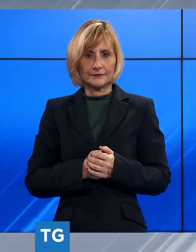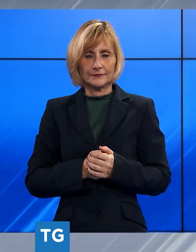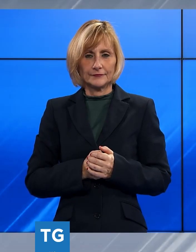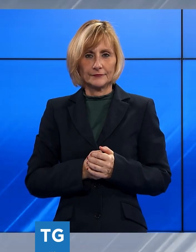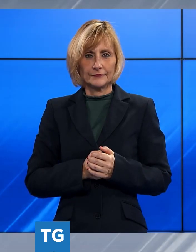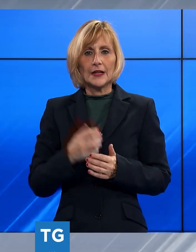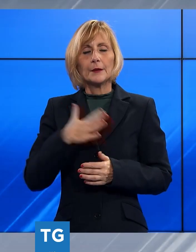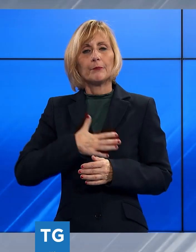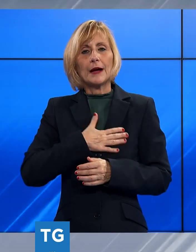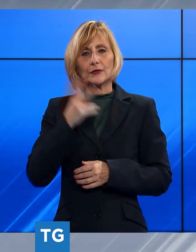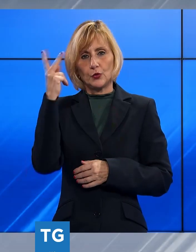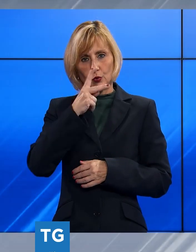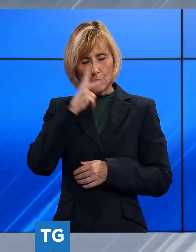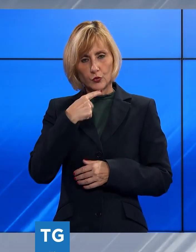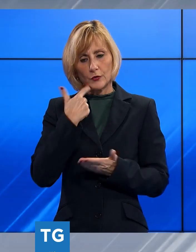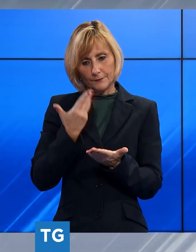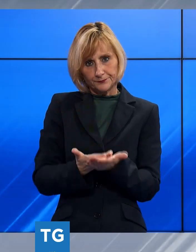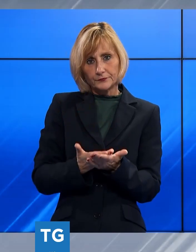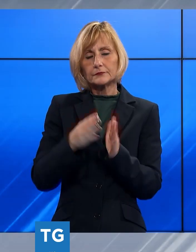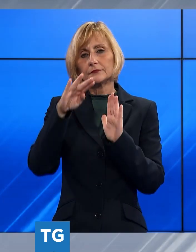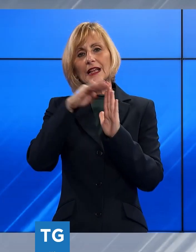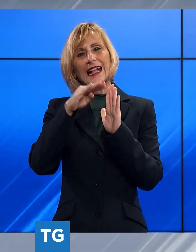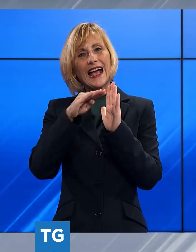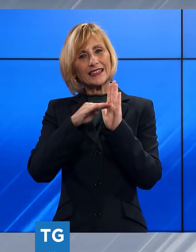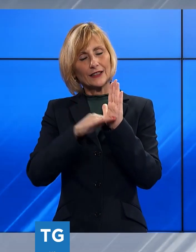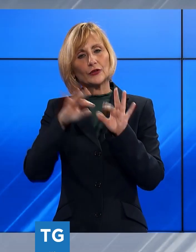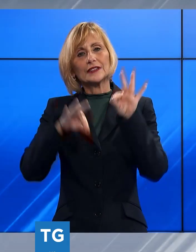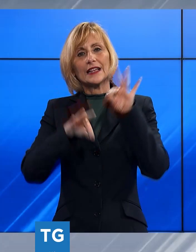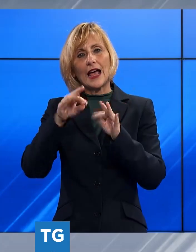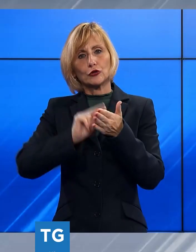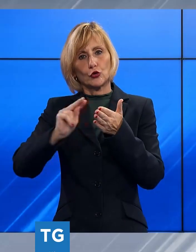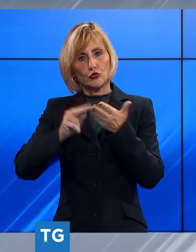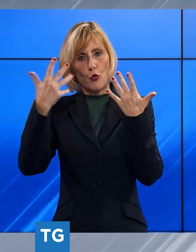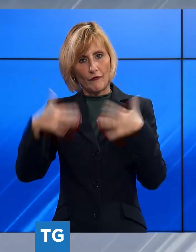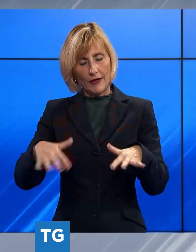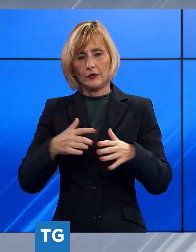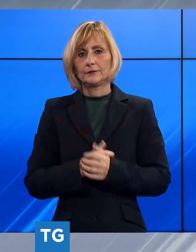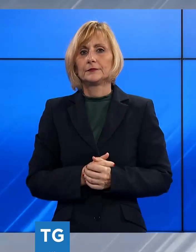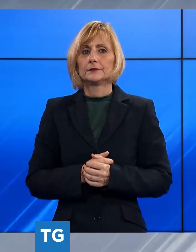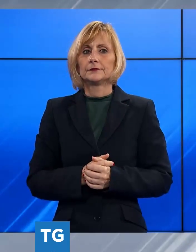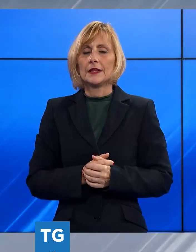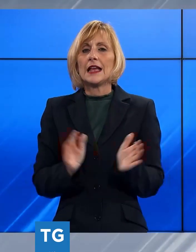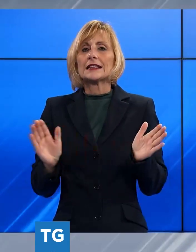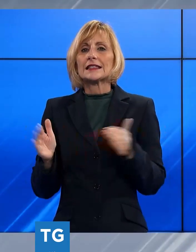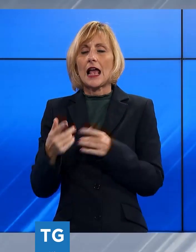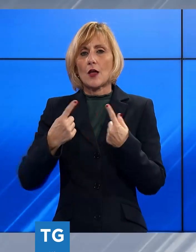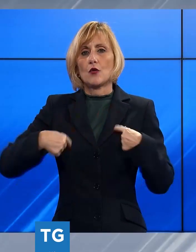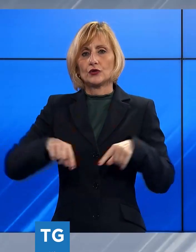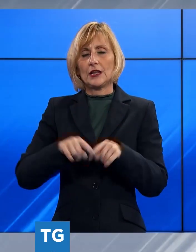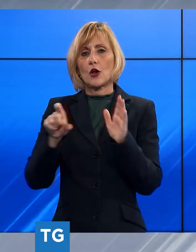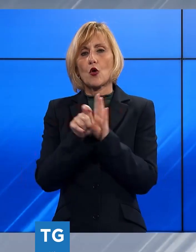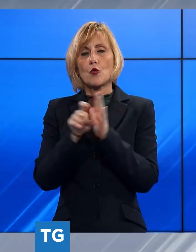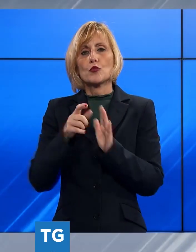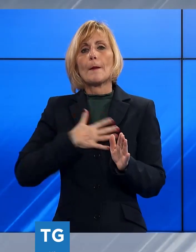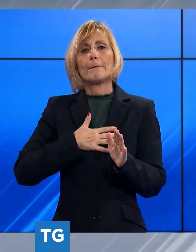a Bagni di Lucca presentato il cartellone di teatro scuola si è svolta presso la sala consiliare del Municipio